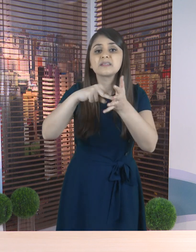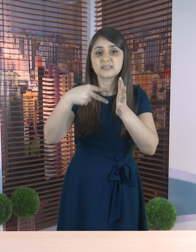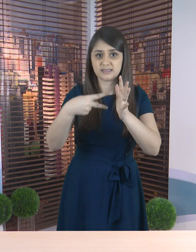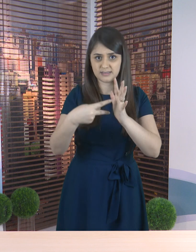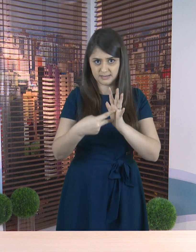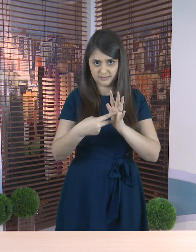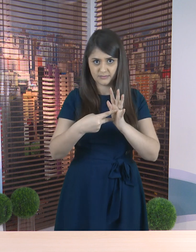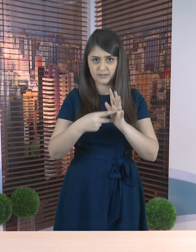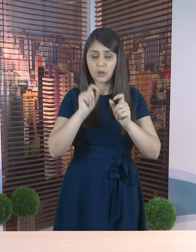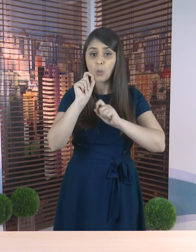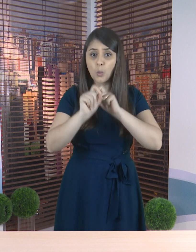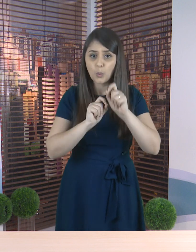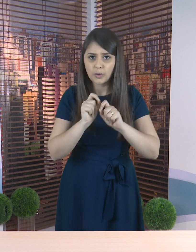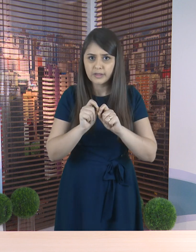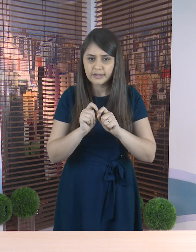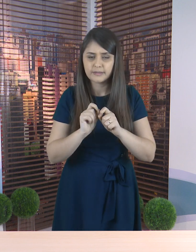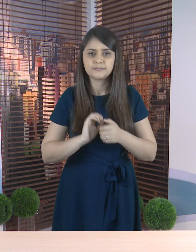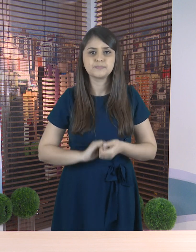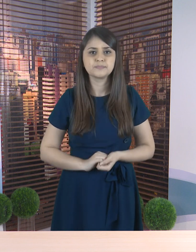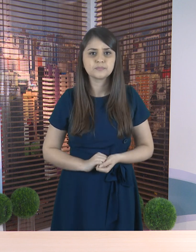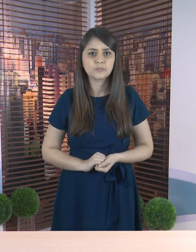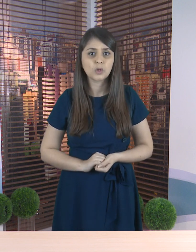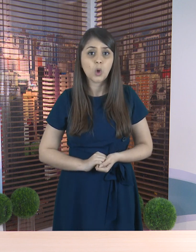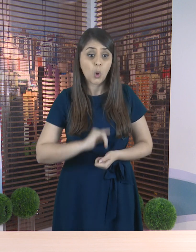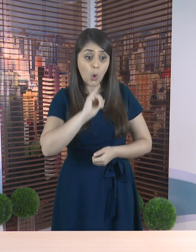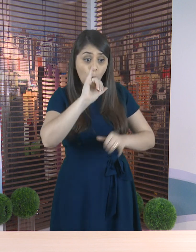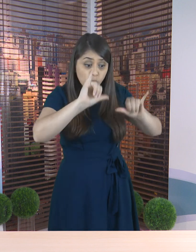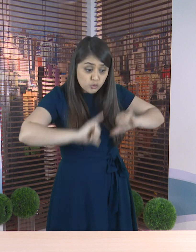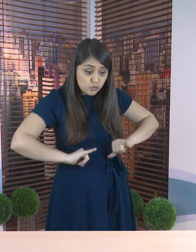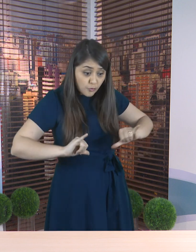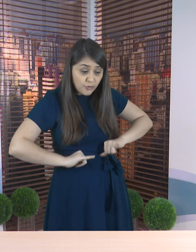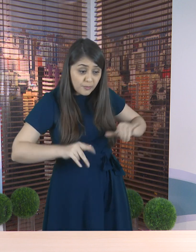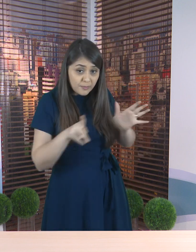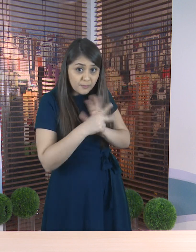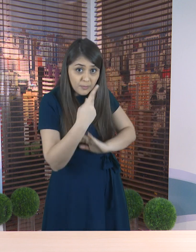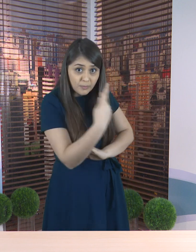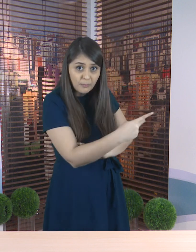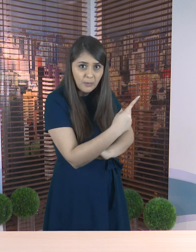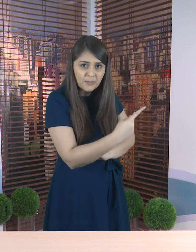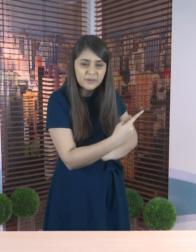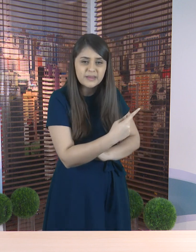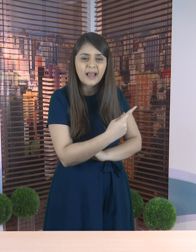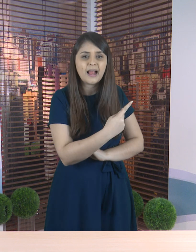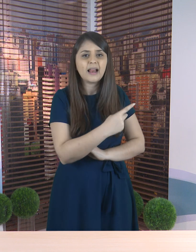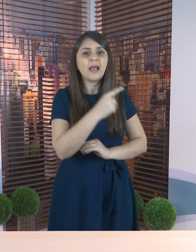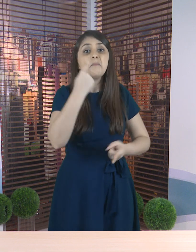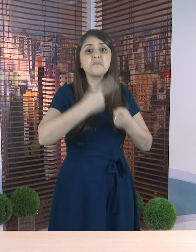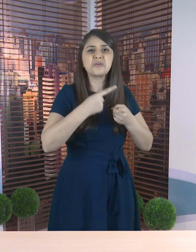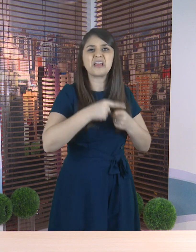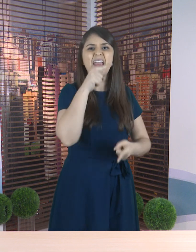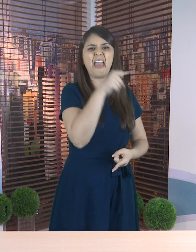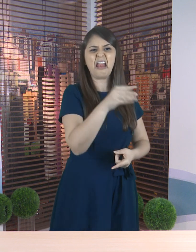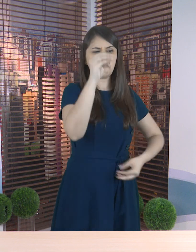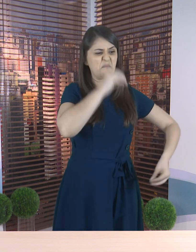cometido. Zofar está convicto de que Jó sofre por causa de seu próprio